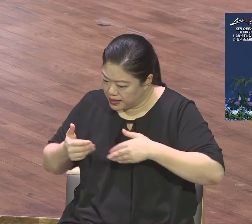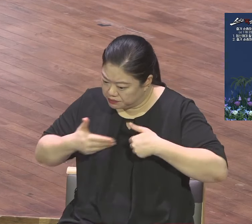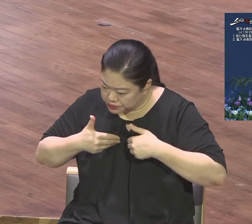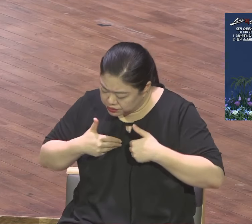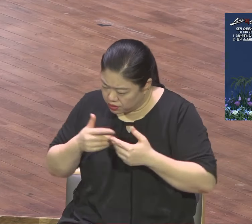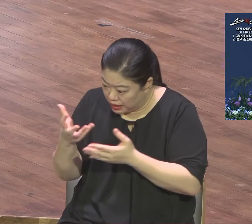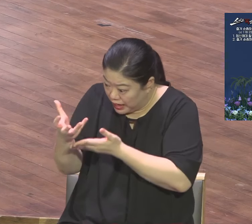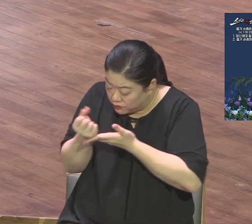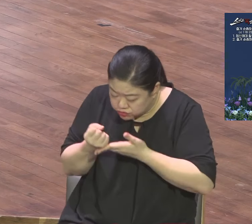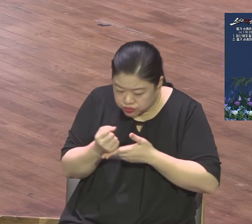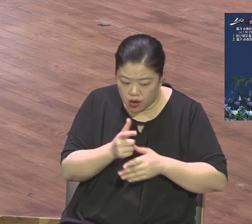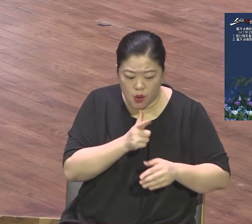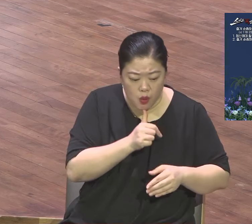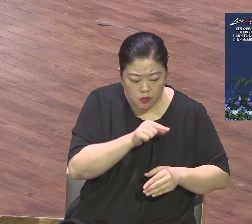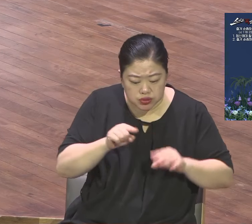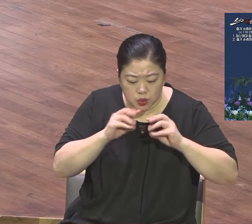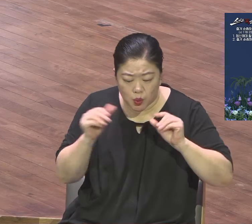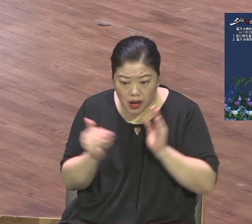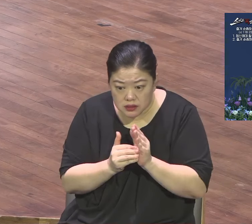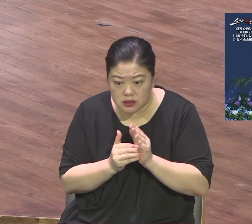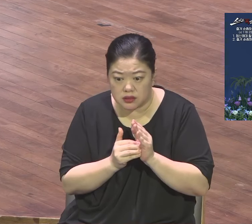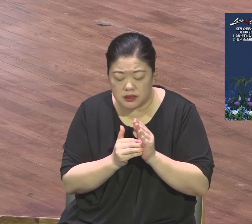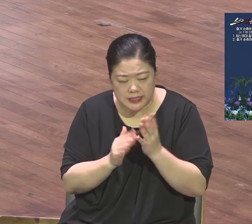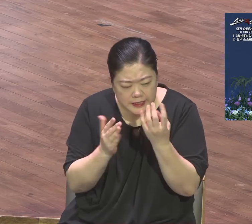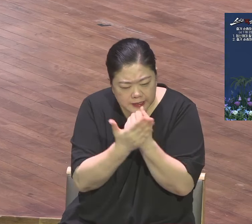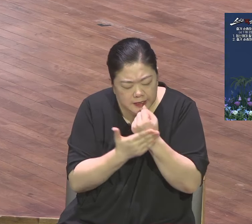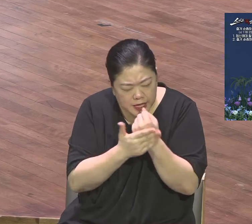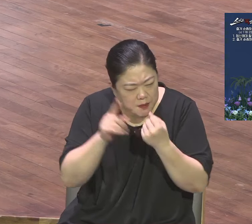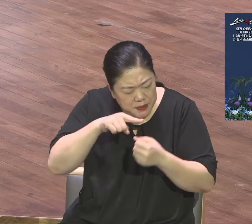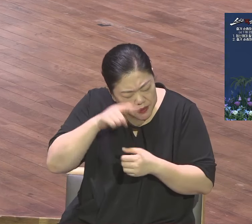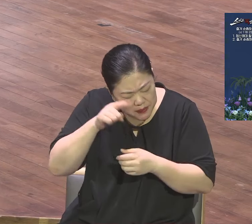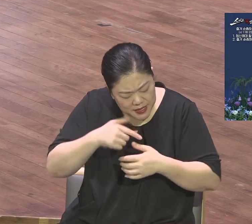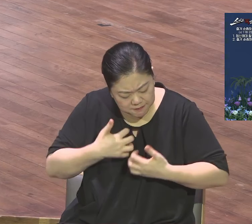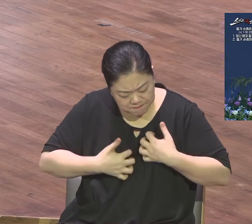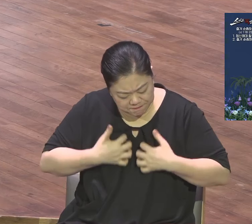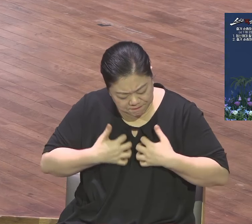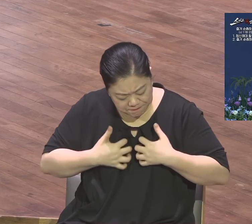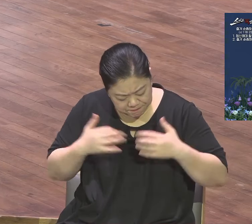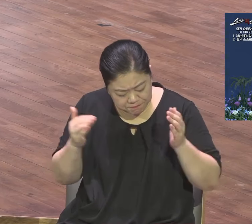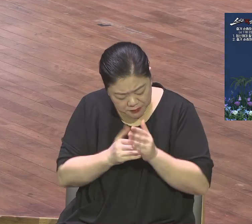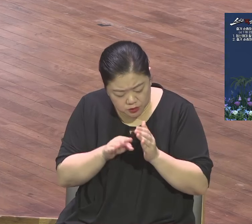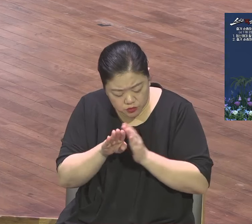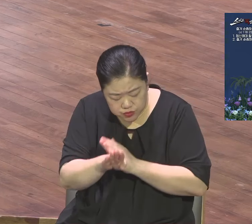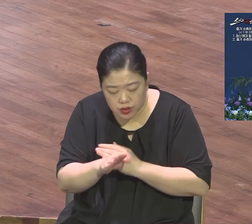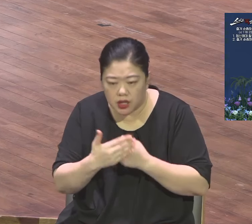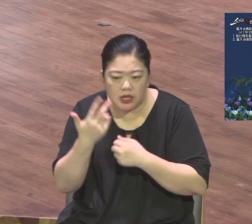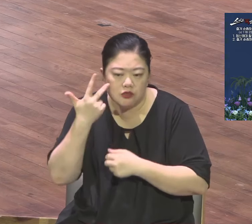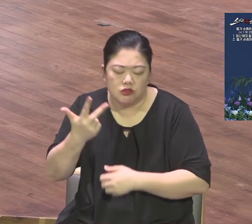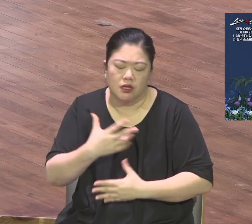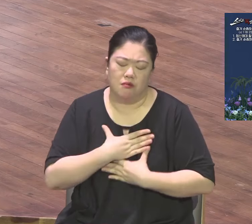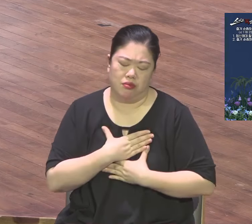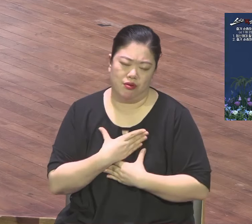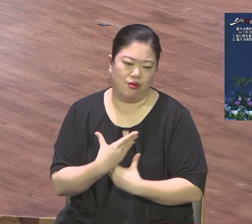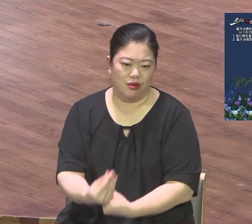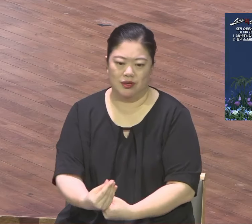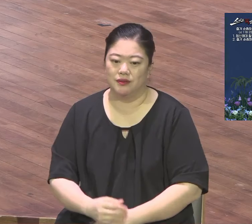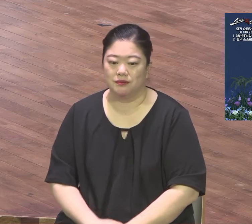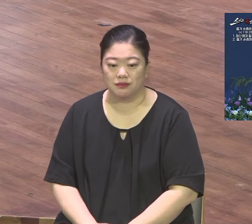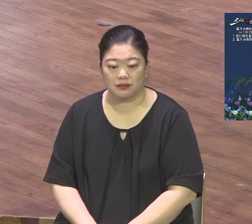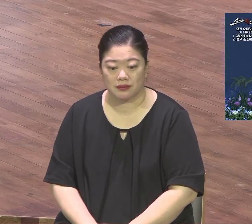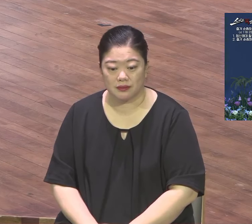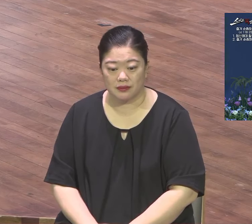주옵소서. 사무엘의 삶이 체질화되고 언약적 도전을 해보세요. 그래서요 성삼위 하나님께서 베풀어